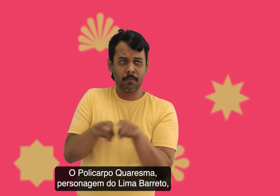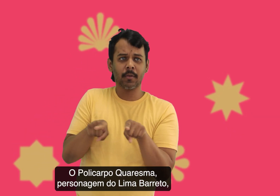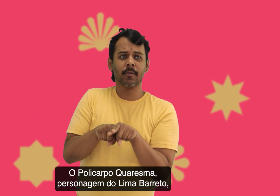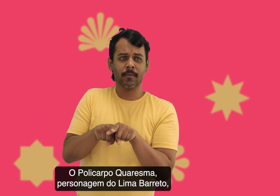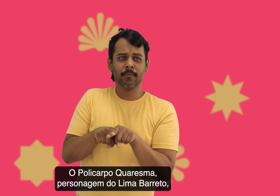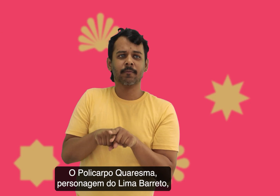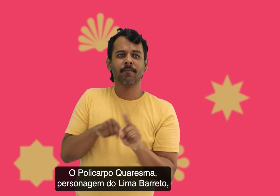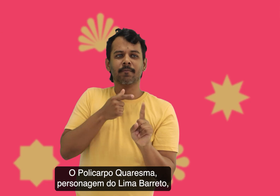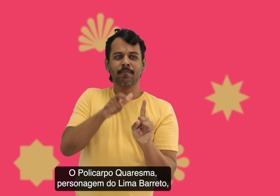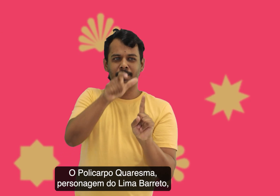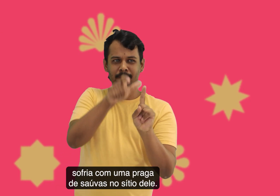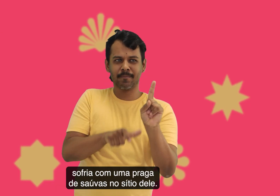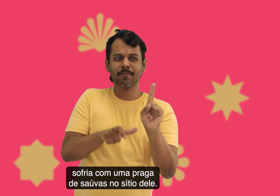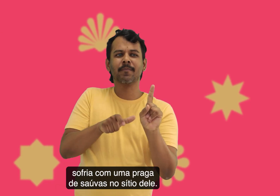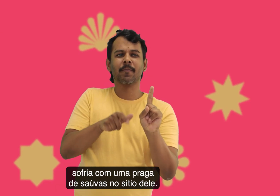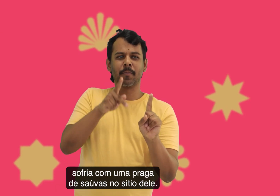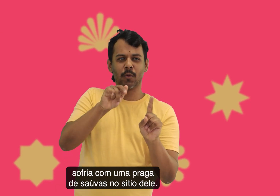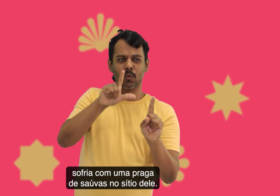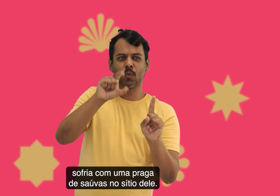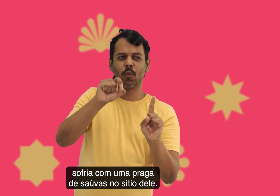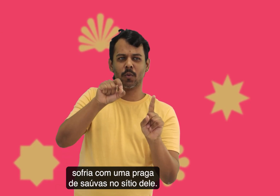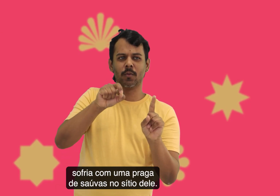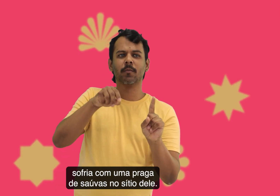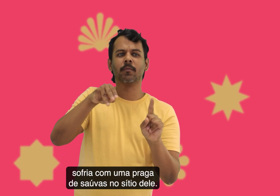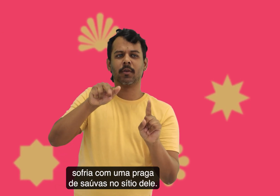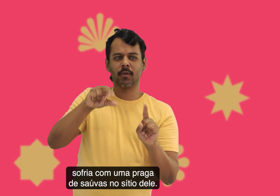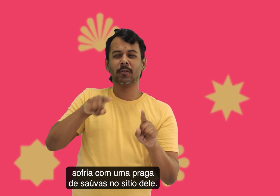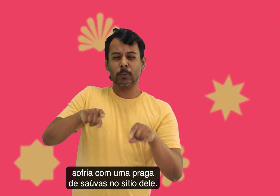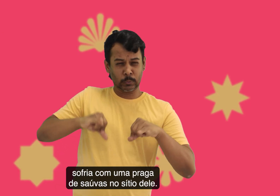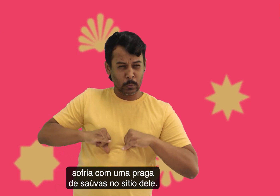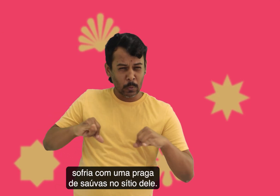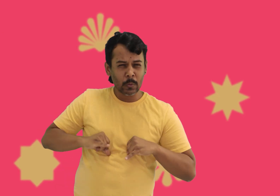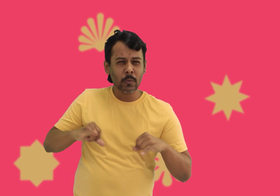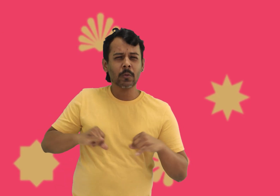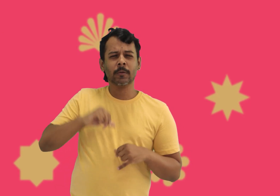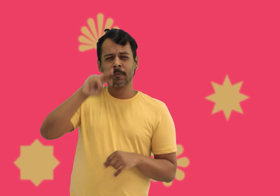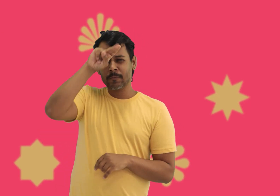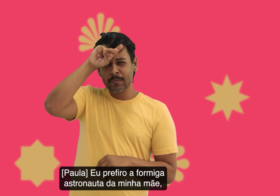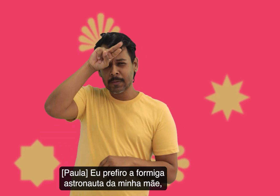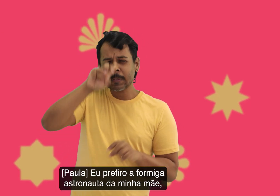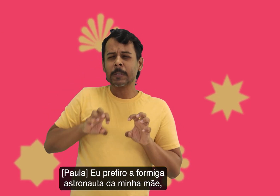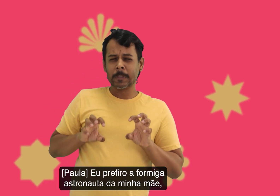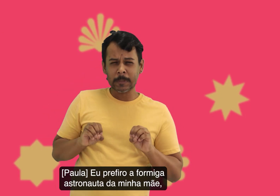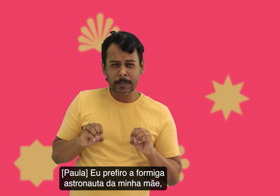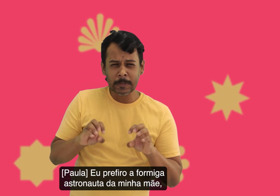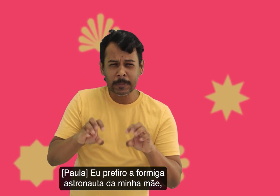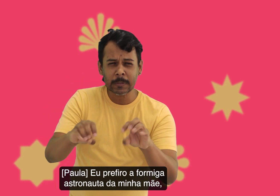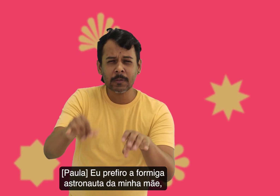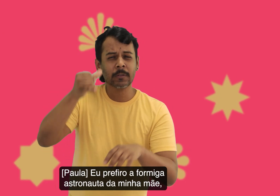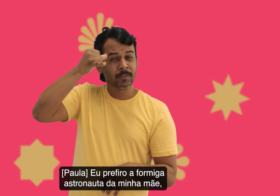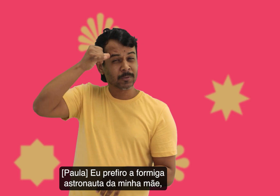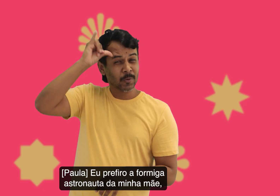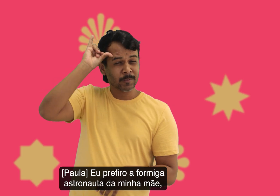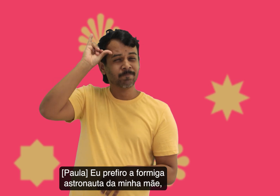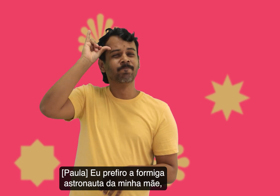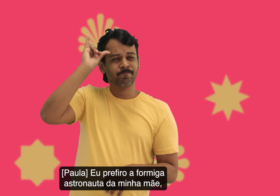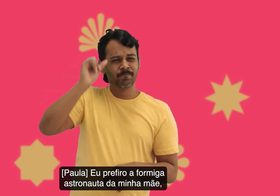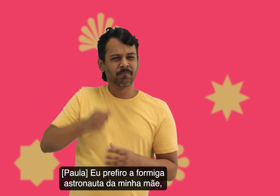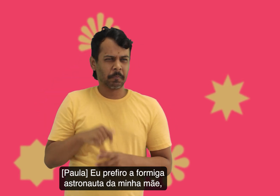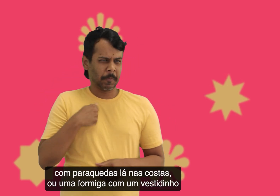Quaresma, personagem do Lima Barreto, sofria com uma praga de saúvas no sítio dele. Eu prefiro a formiga astronauta da minha mãe,